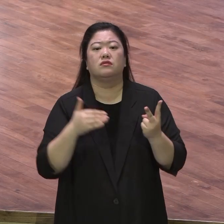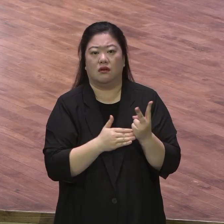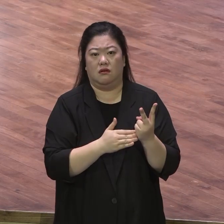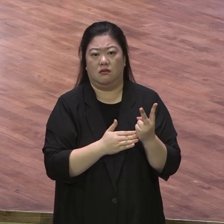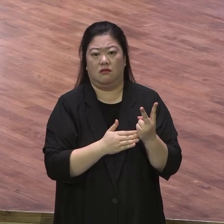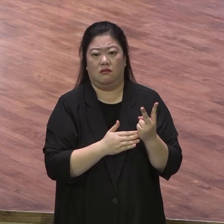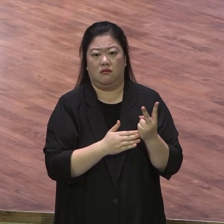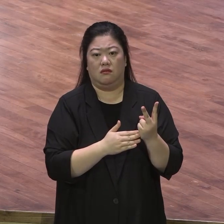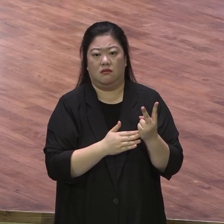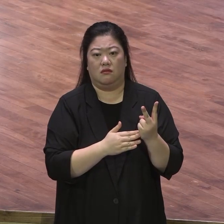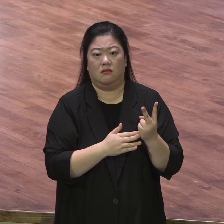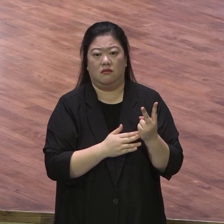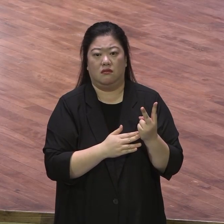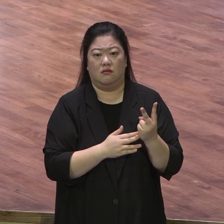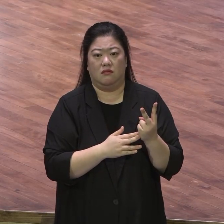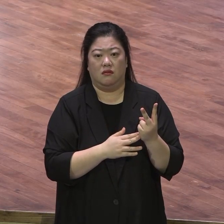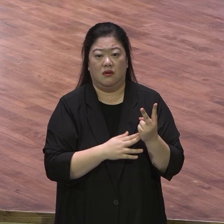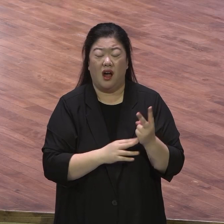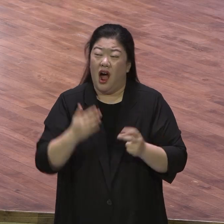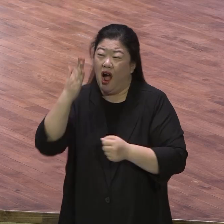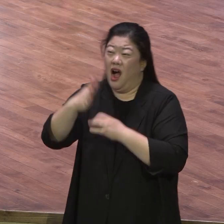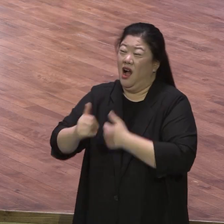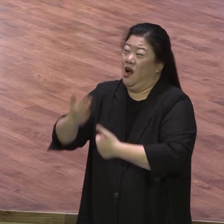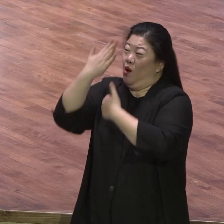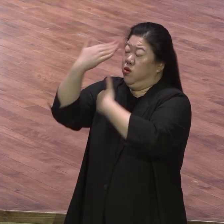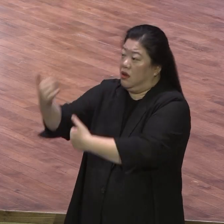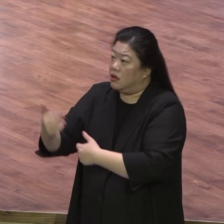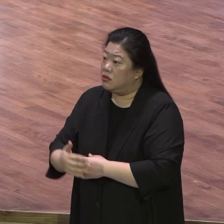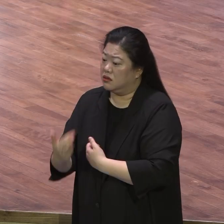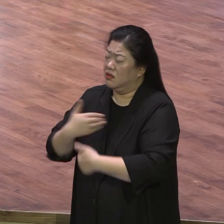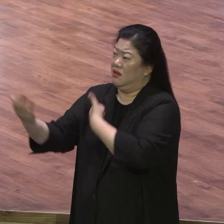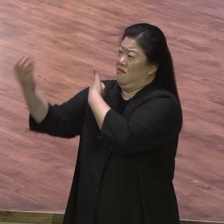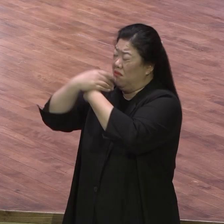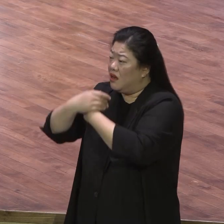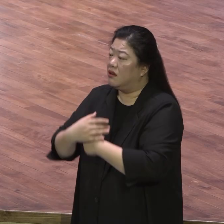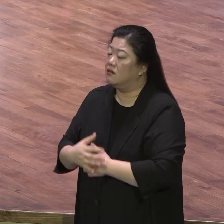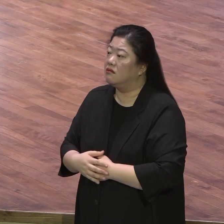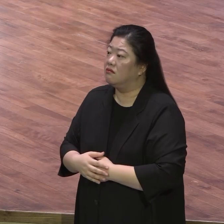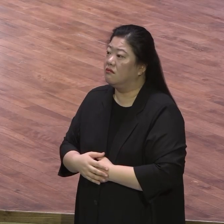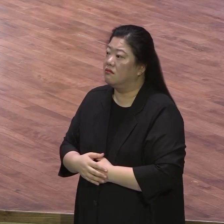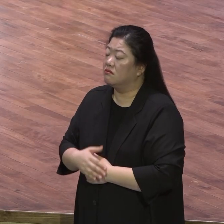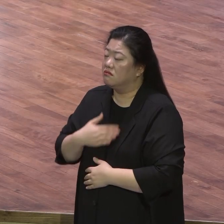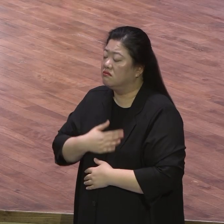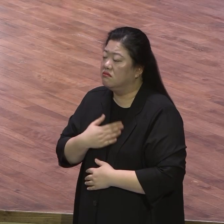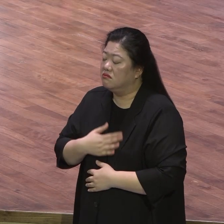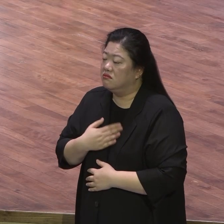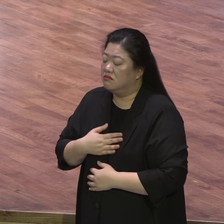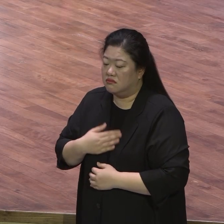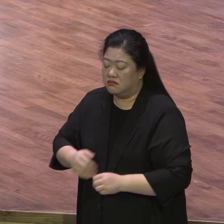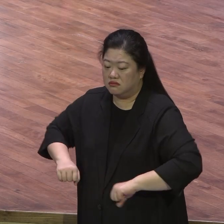지도자 제상이 될 수밖에 없어서 하나님이 세웠기 때문에 순종한 것밖에 없어요